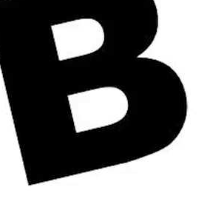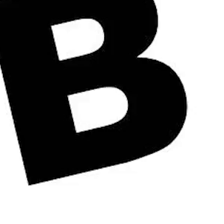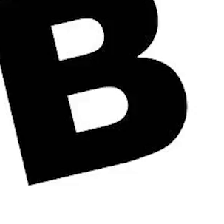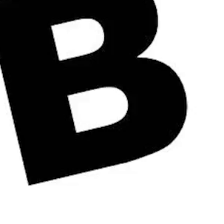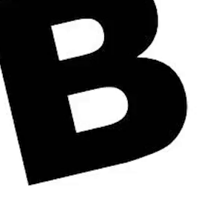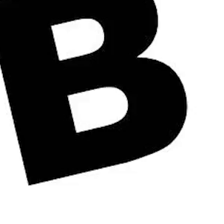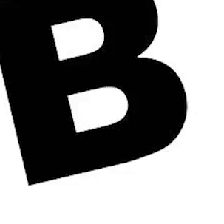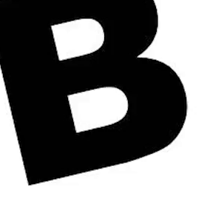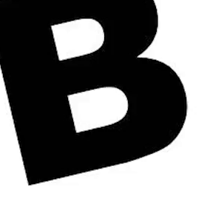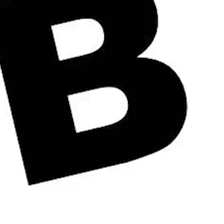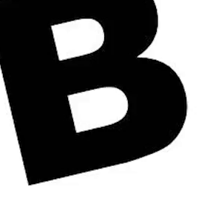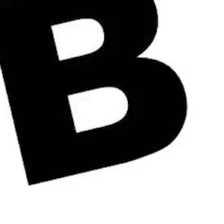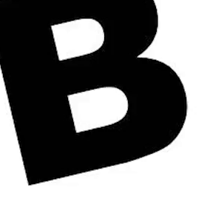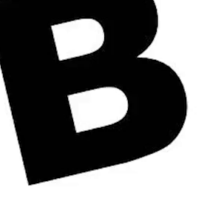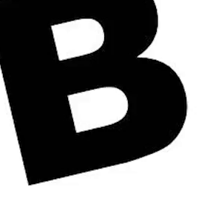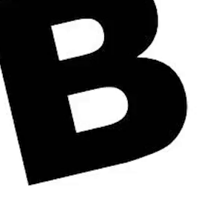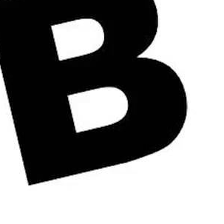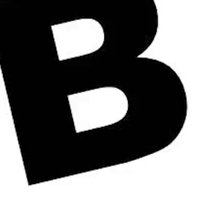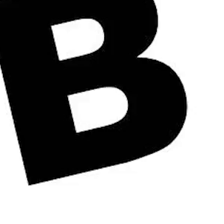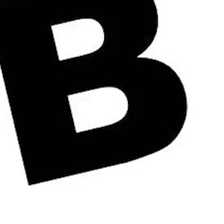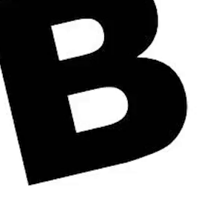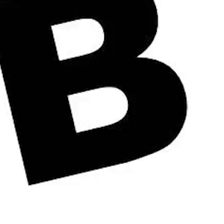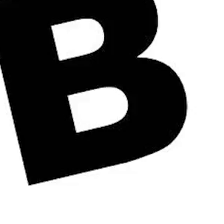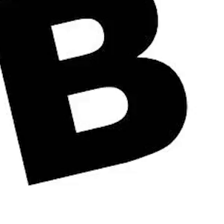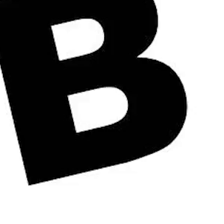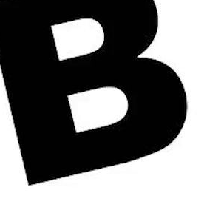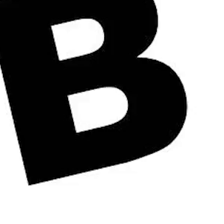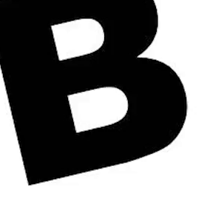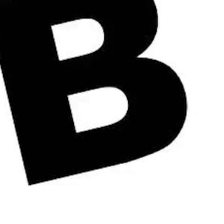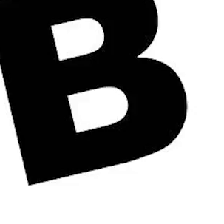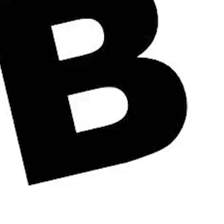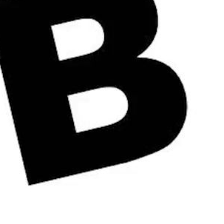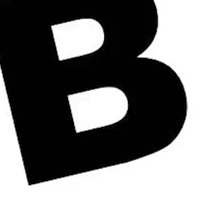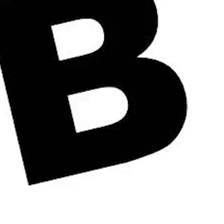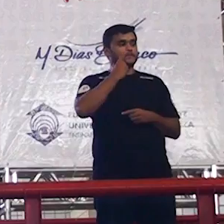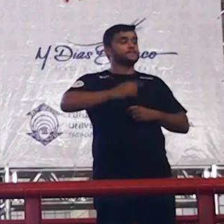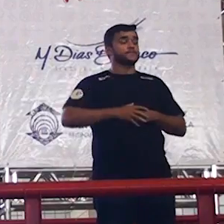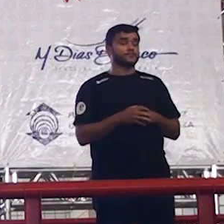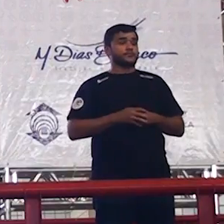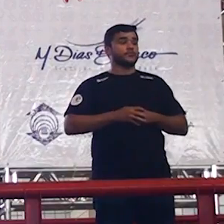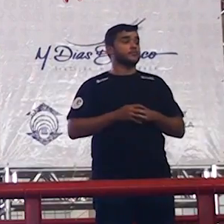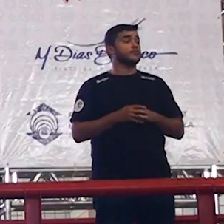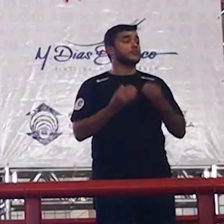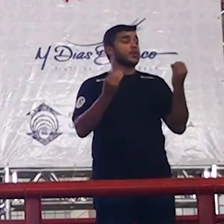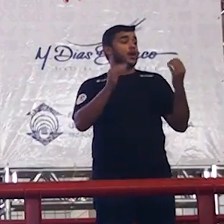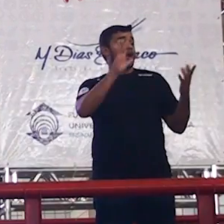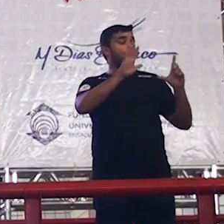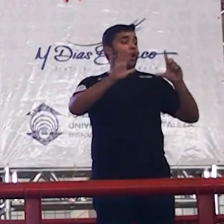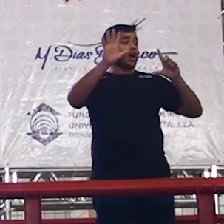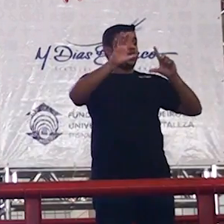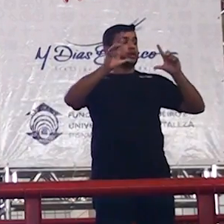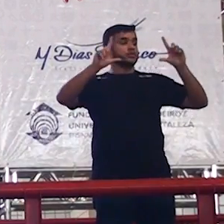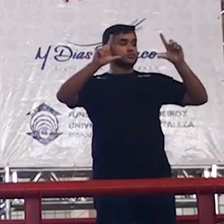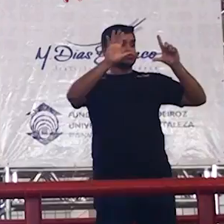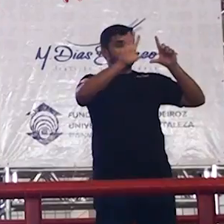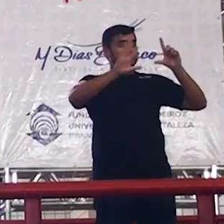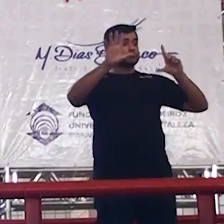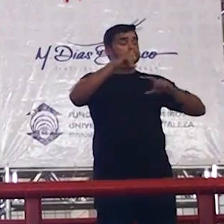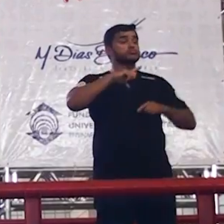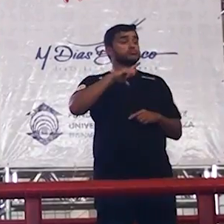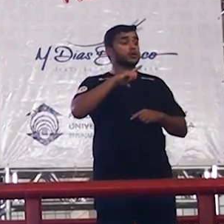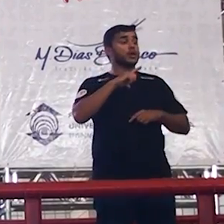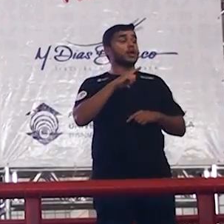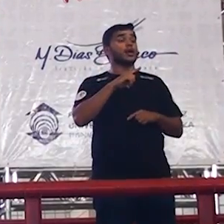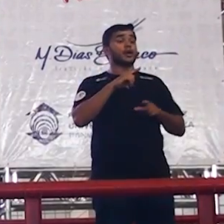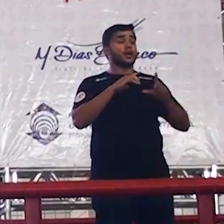vezes 15 dividido por 2. Por quê? A área do triângulo é a base vezes a altura